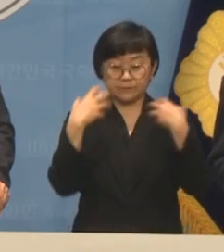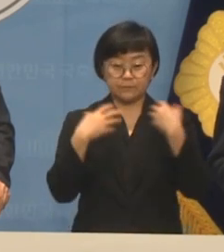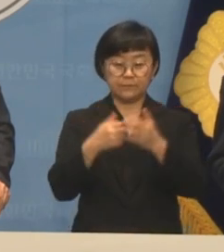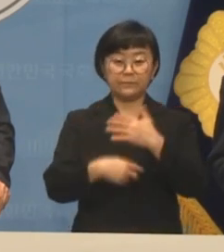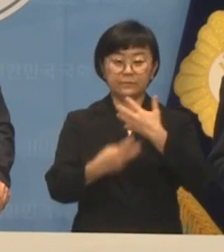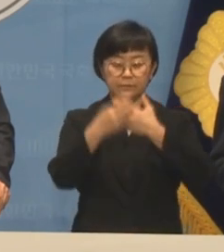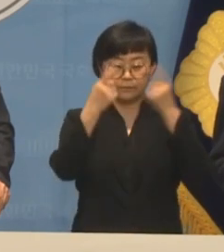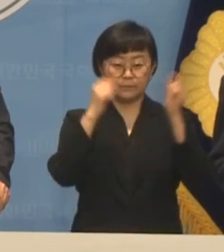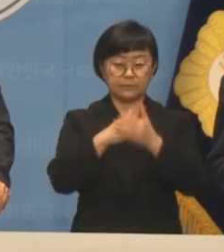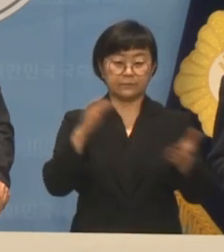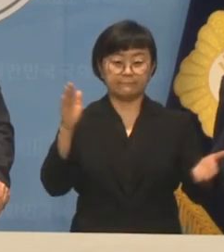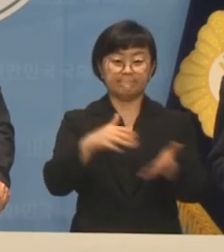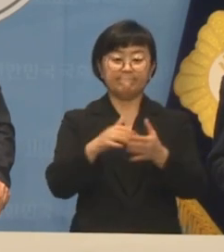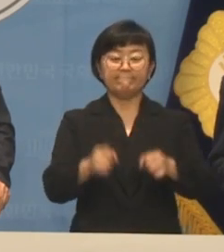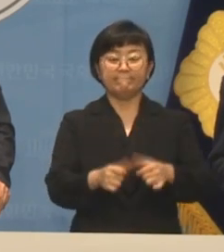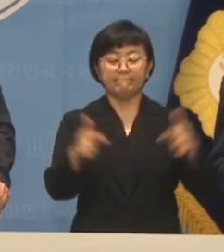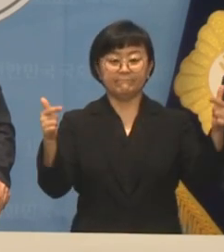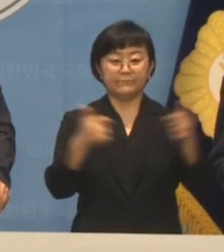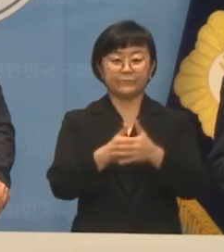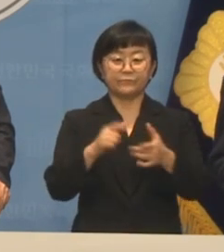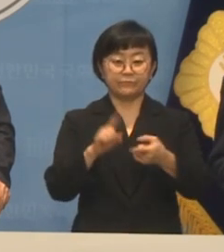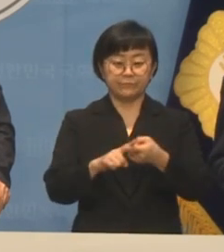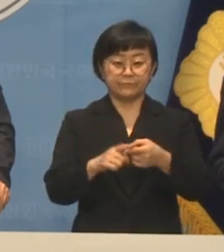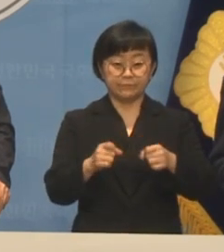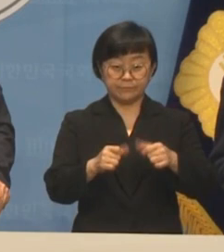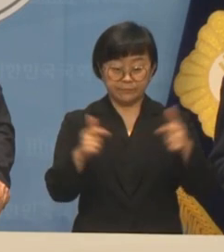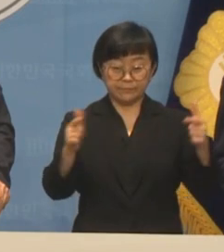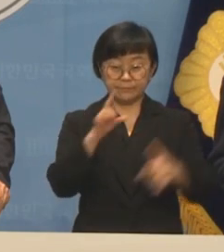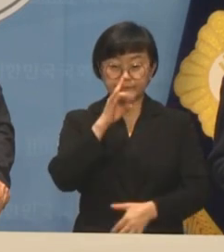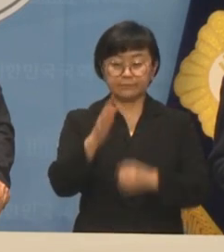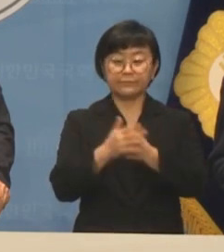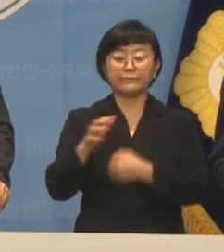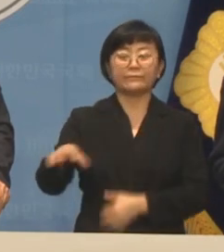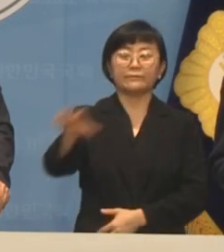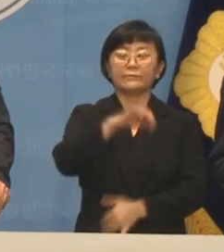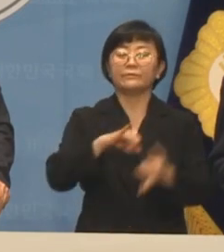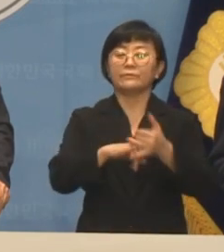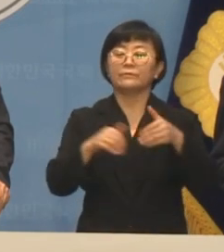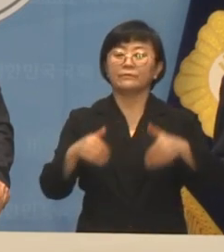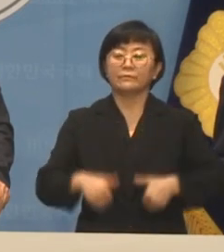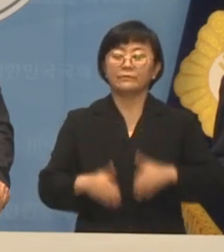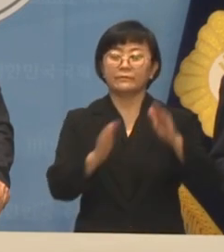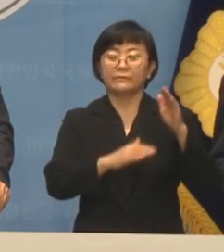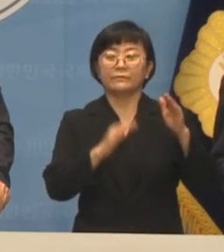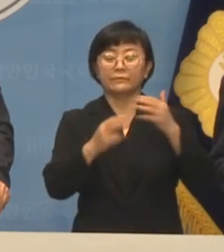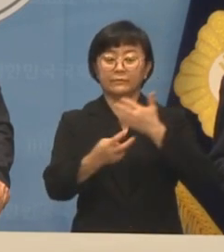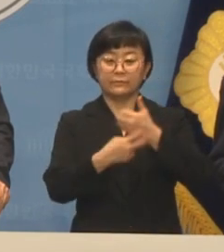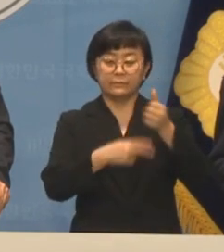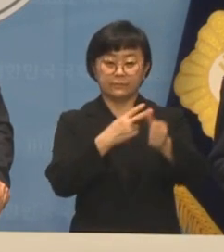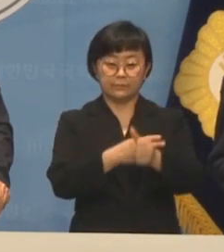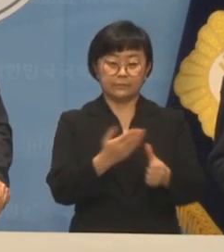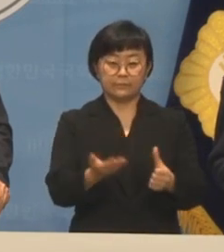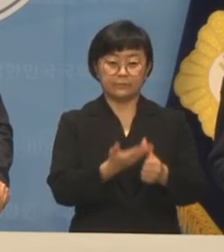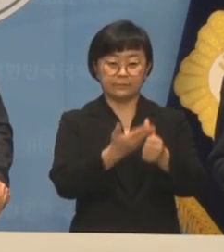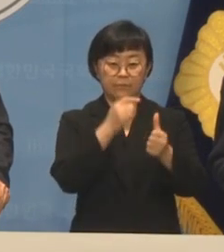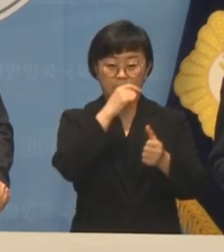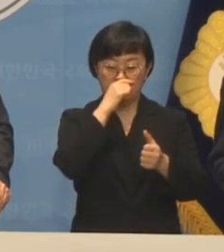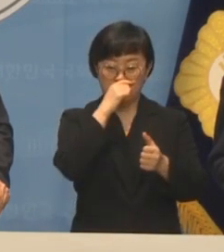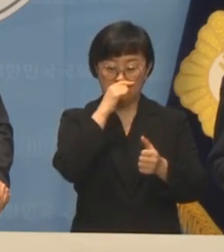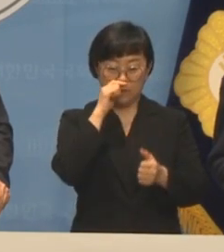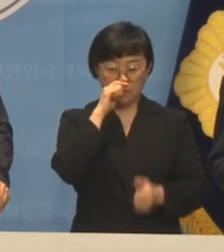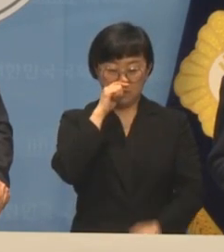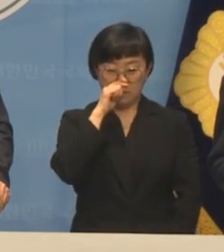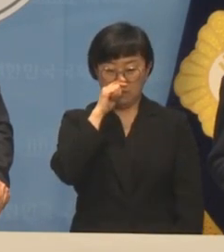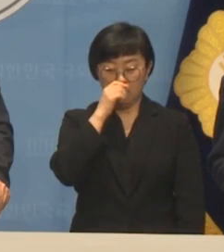의과대학 정원을 확대했지만 단순 증원으로는 지역의 필수 공공의사를 키워낼 수 없습니다.